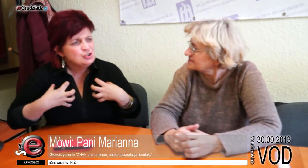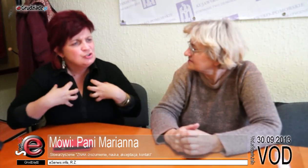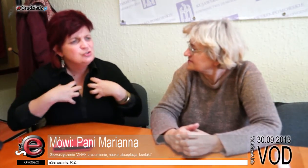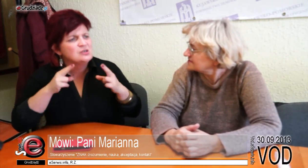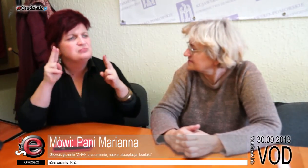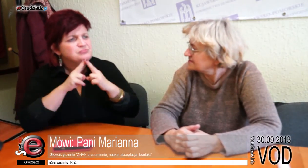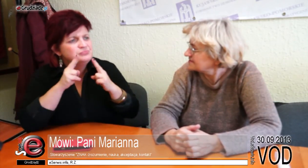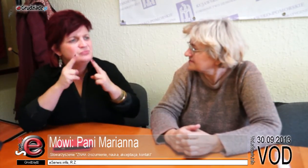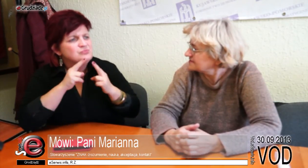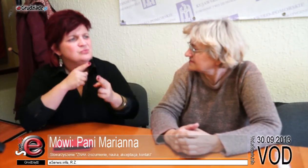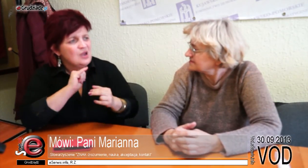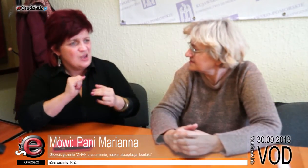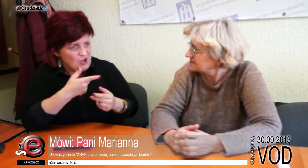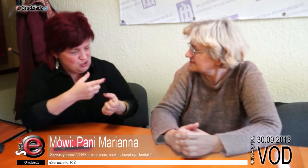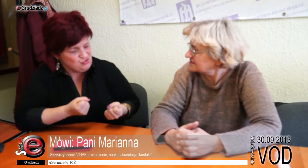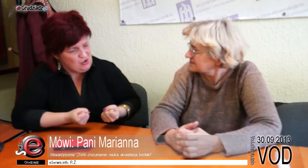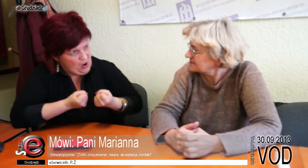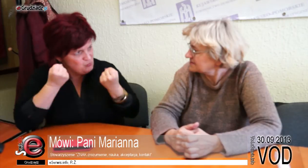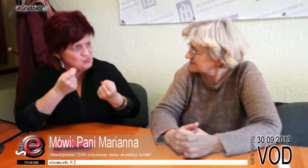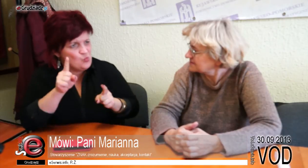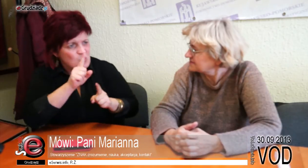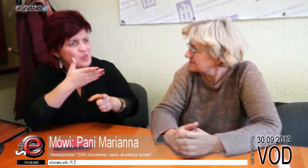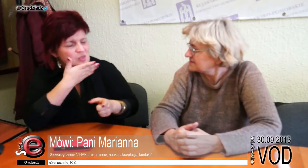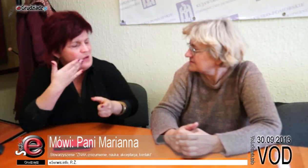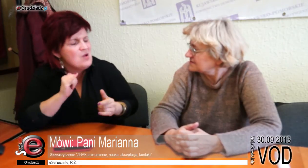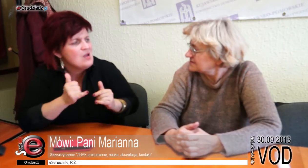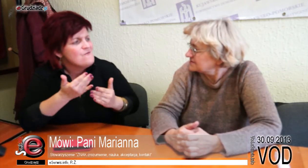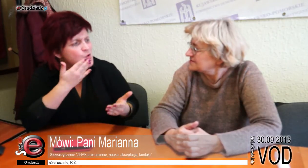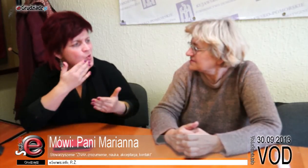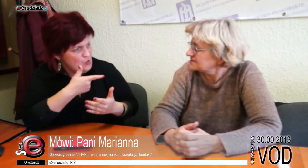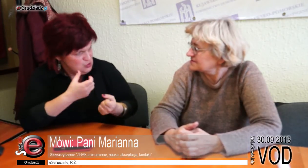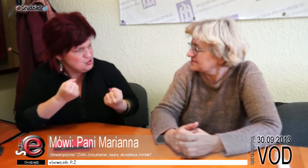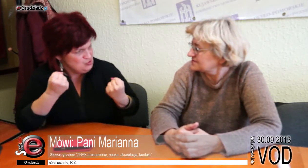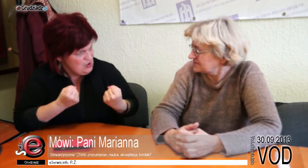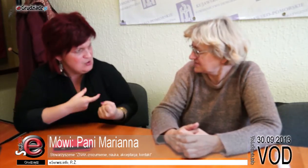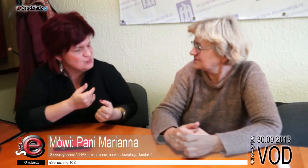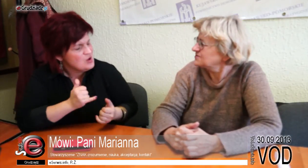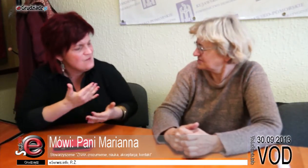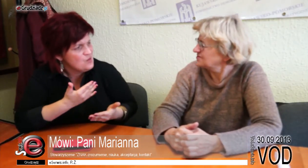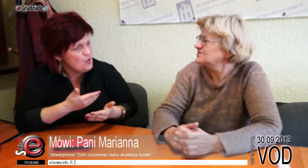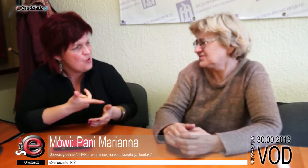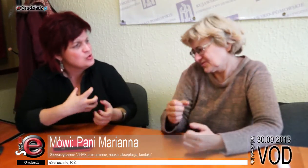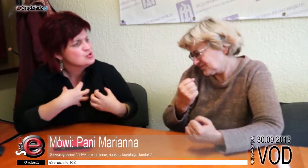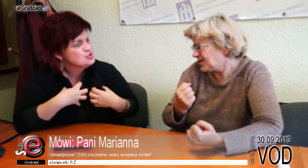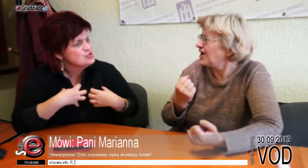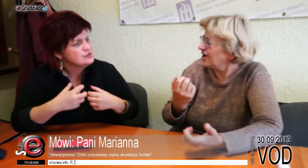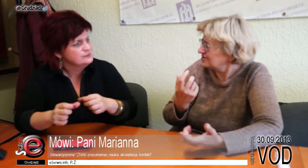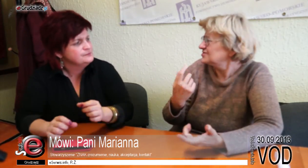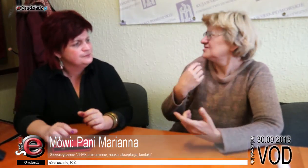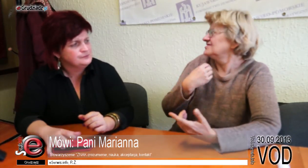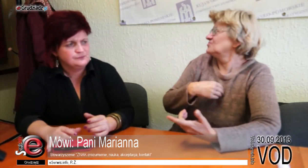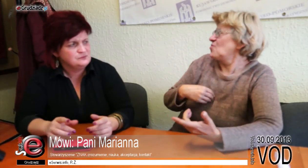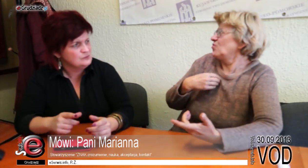jest funkcjonować, czy te bariery, takie problemy codzienne są bardzo męczące takie